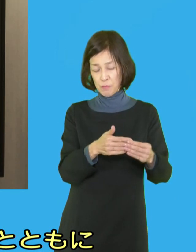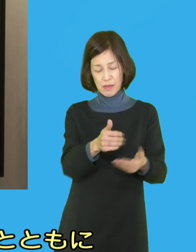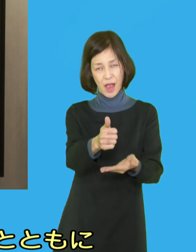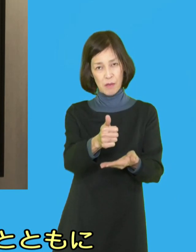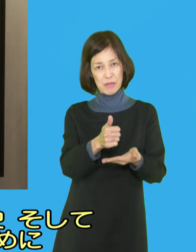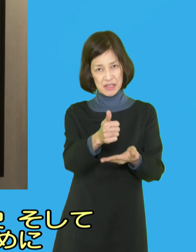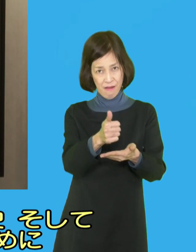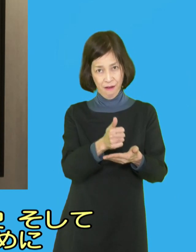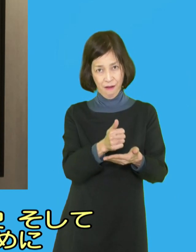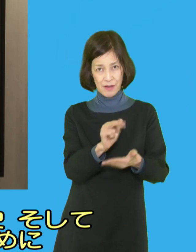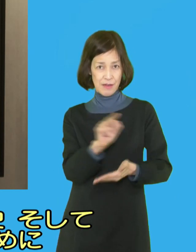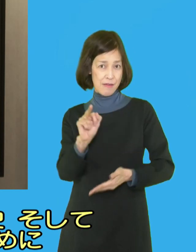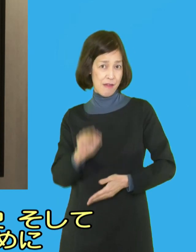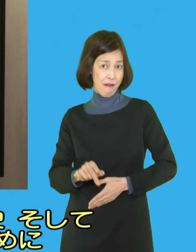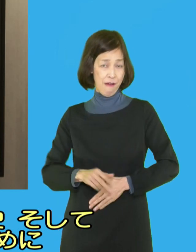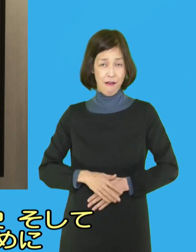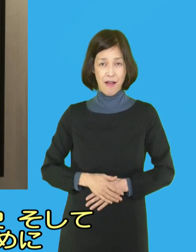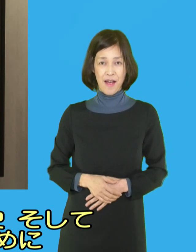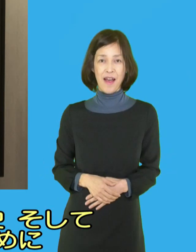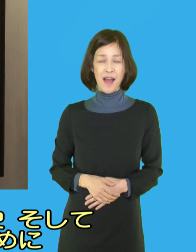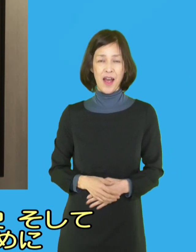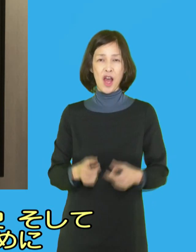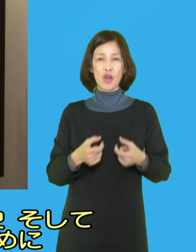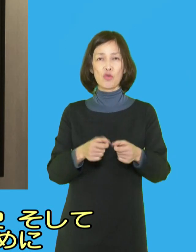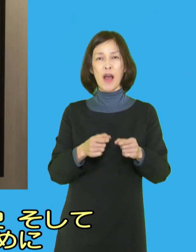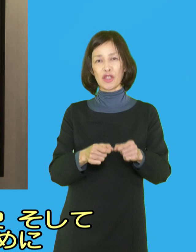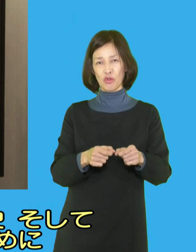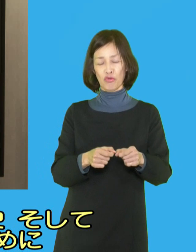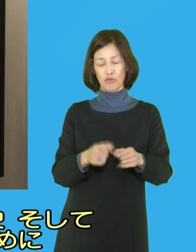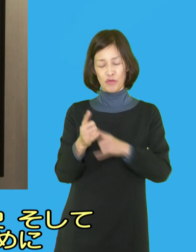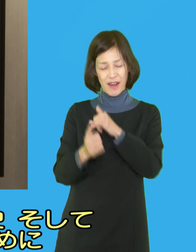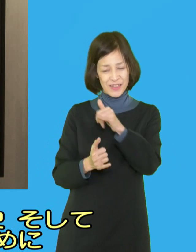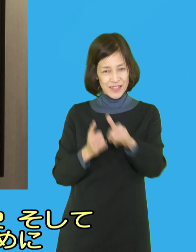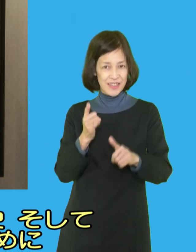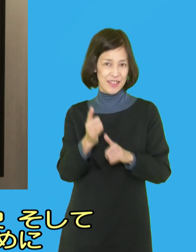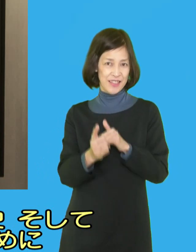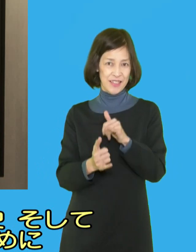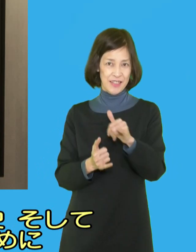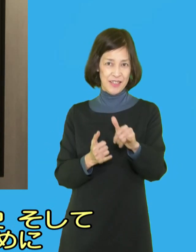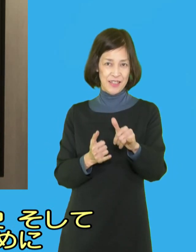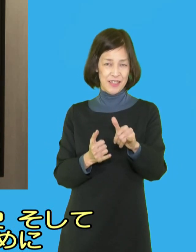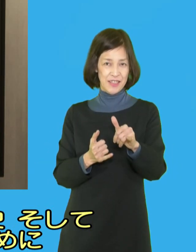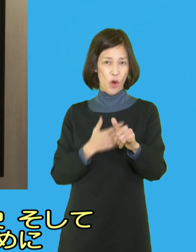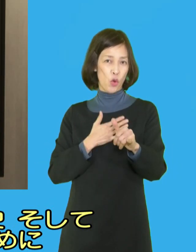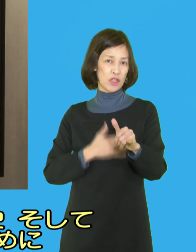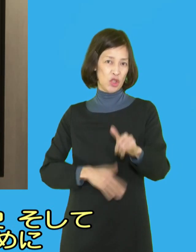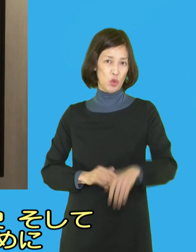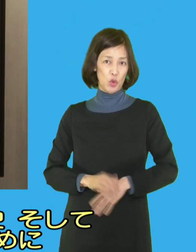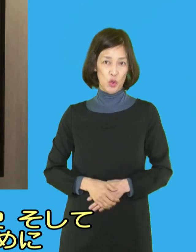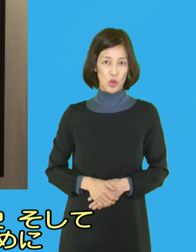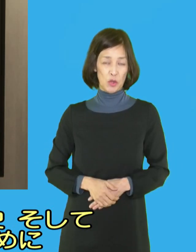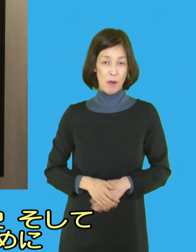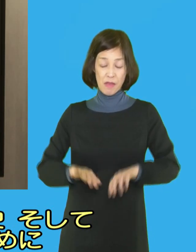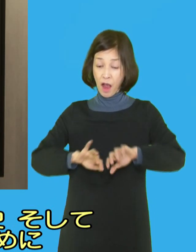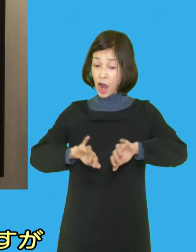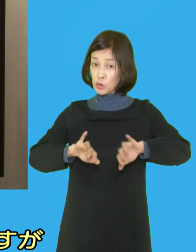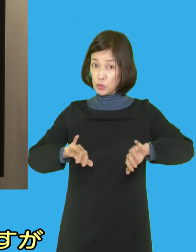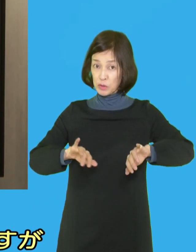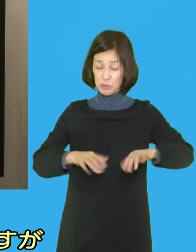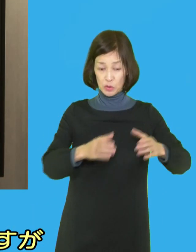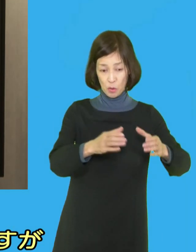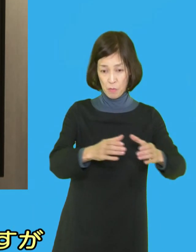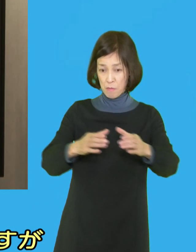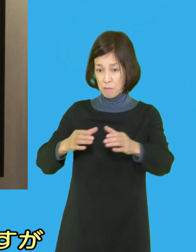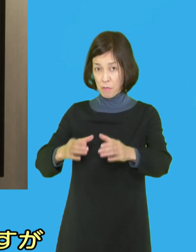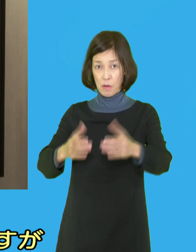するとともにより詳しく、まあ、古墳群の歴史そして発掘物とご覧いただくために博